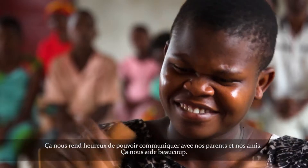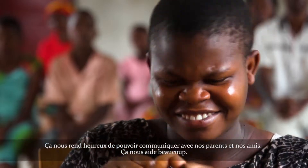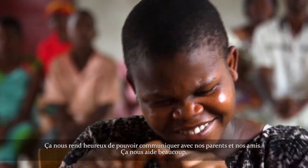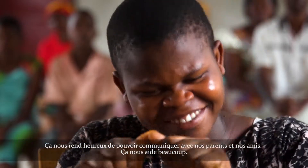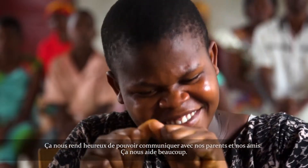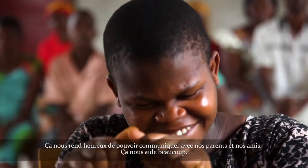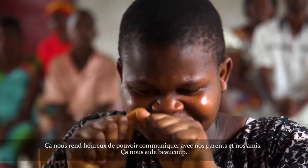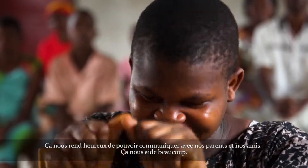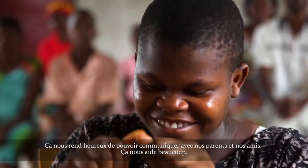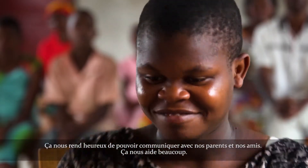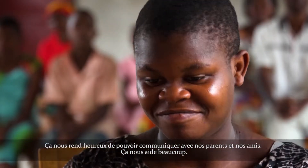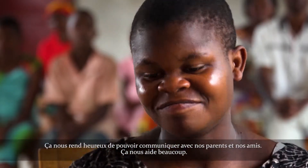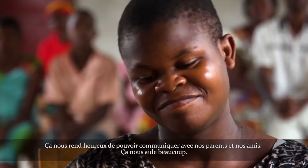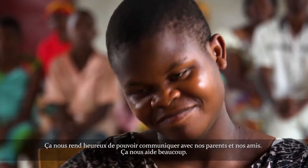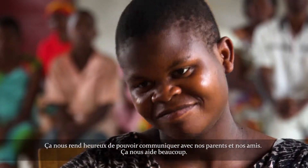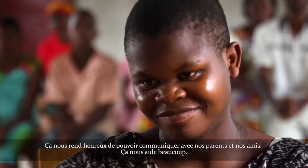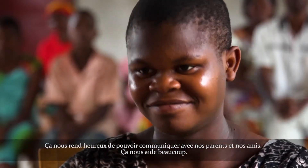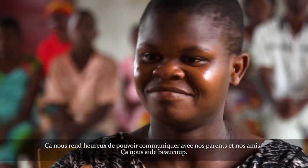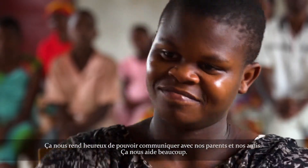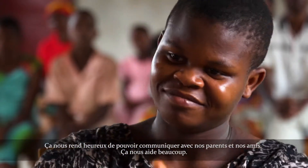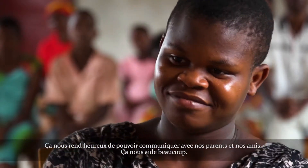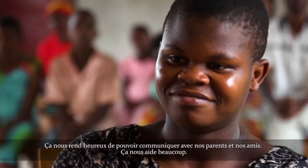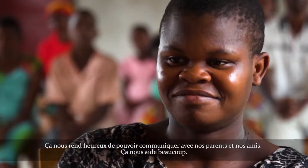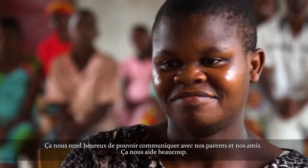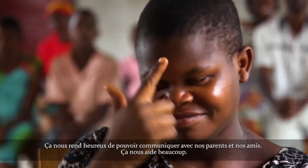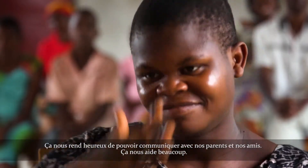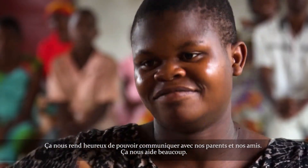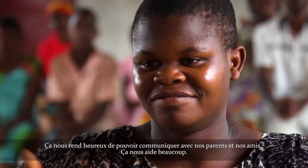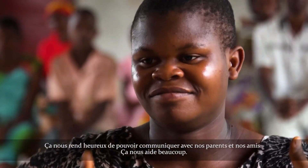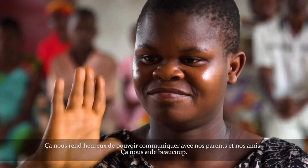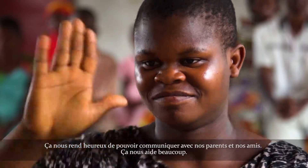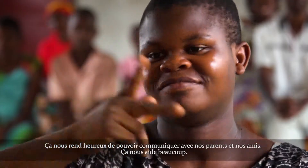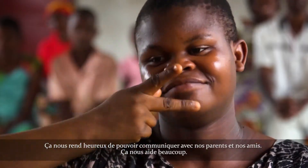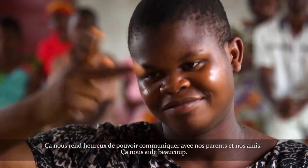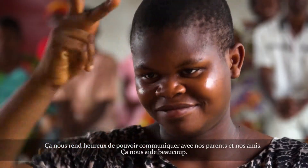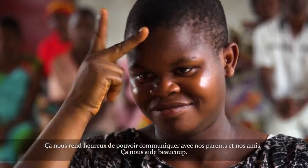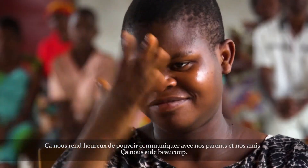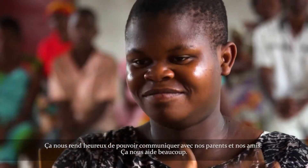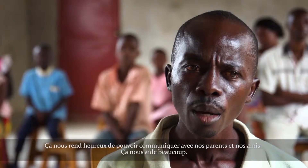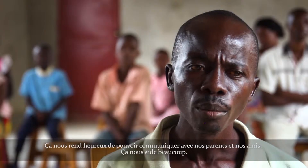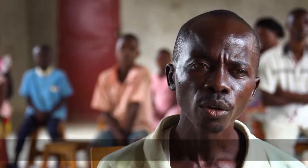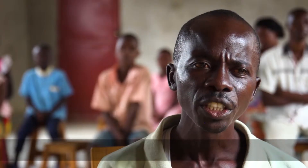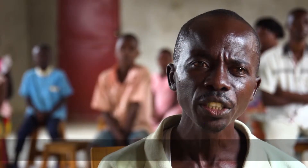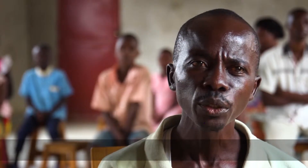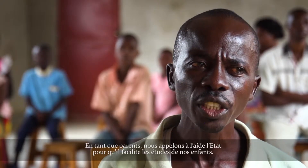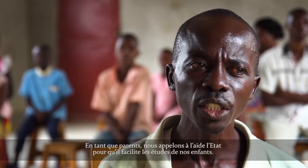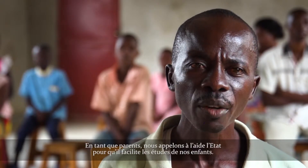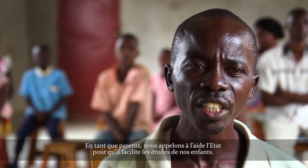biratunezereza gose kuvugana n'ababyeyi bacu n'abagenzi turateye imbere gose bo icifuzo cacu ababyeyi